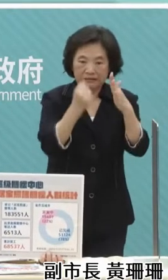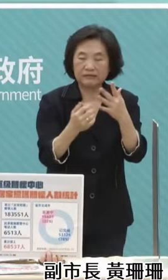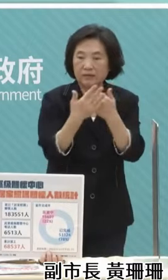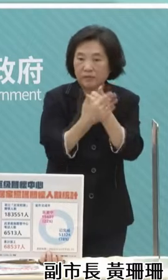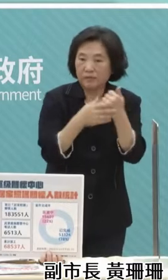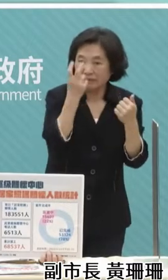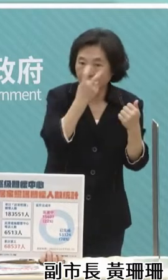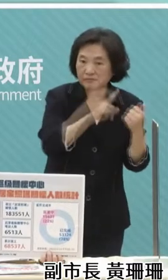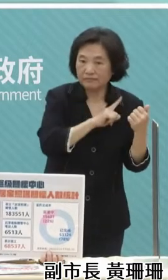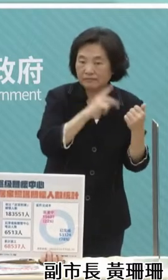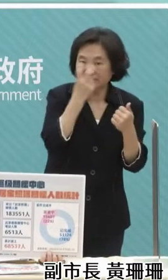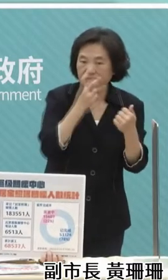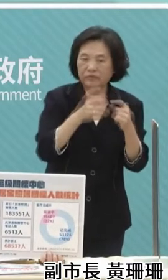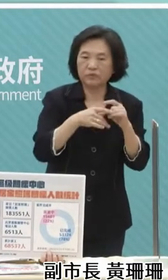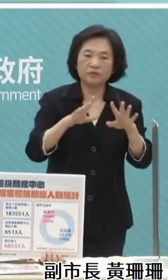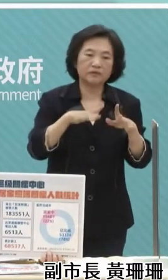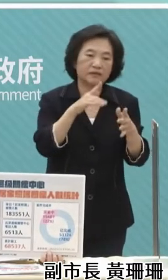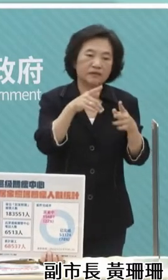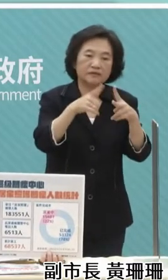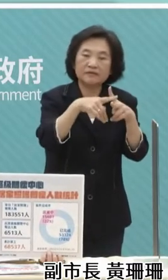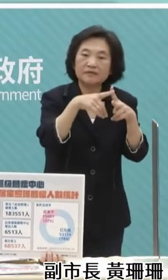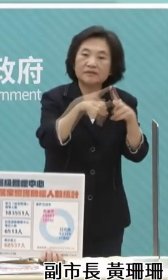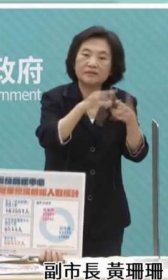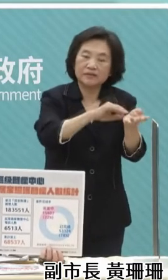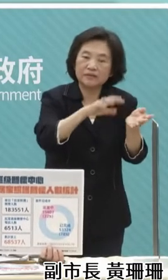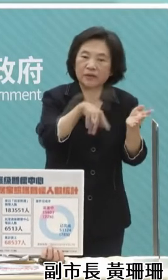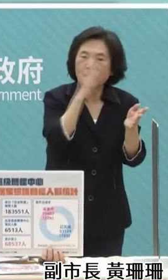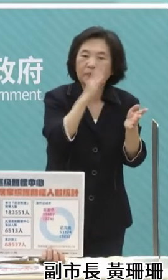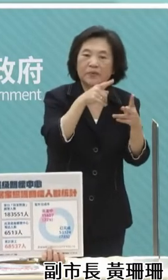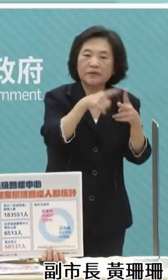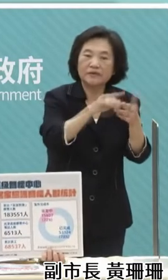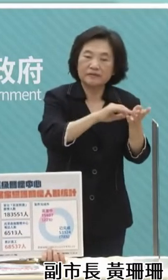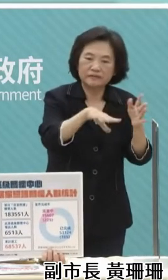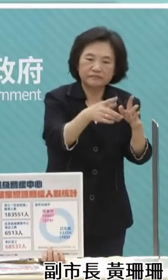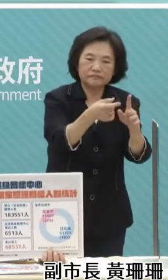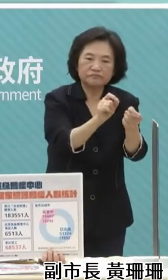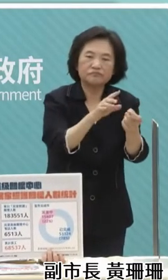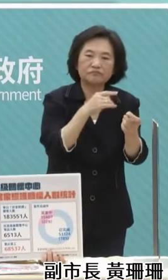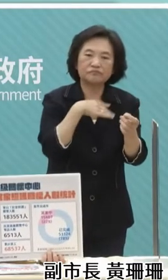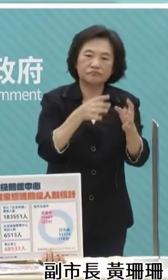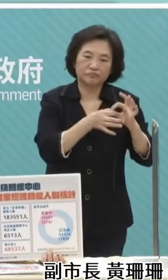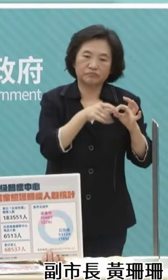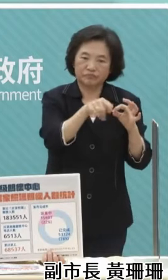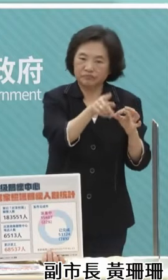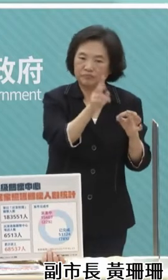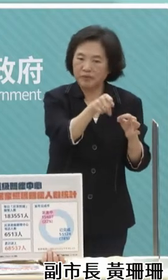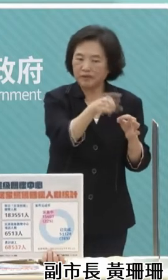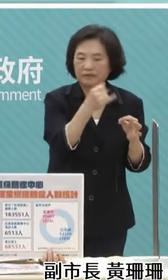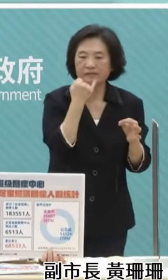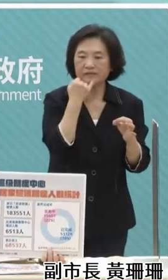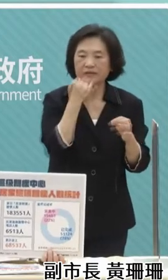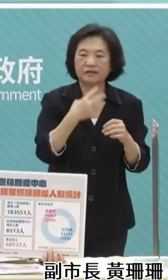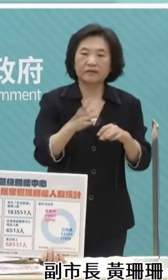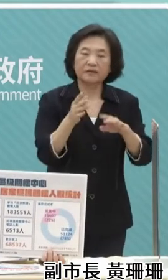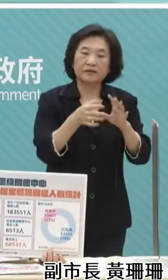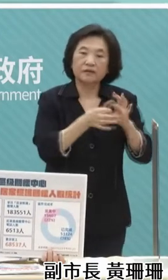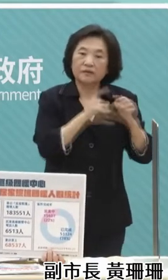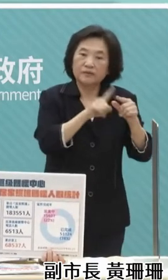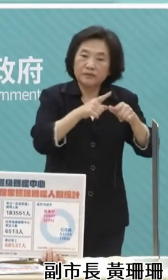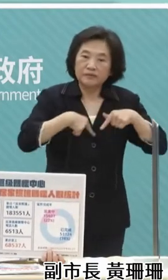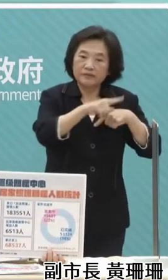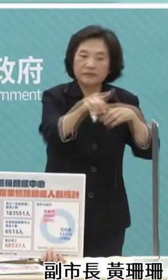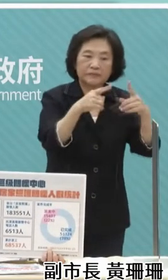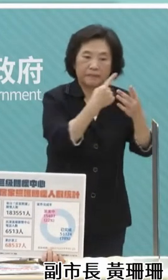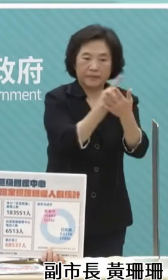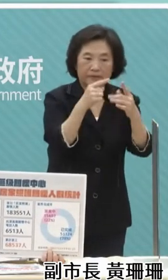的我们现在有跟诊所做居家照护的关怀，那其他的部分我们希望区级关怀中心的相关的人